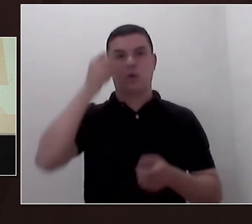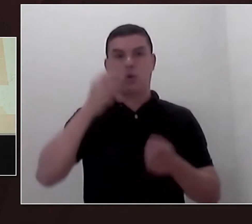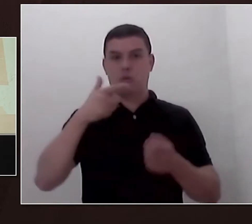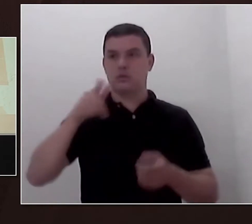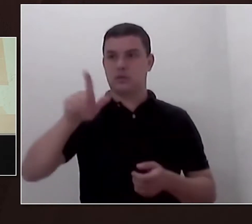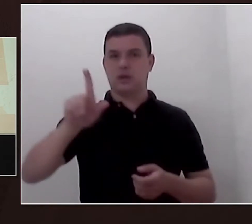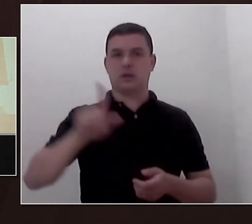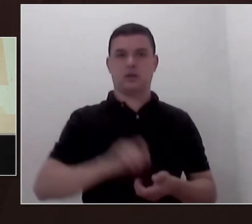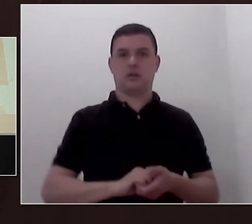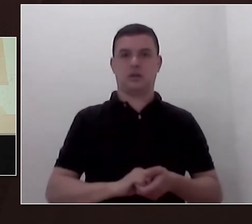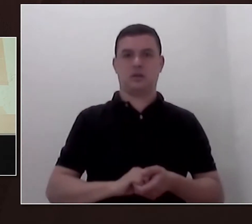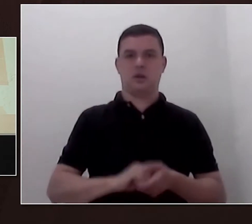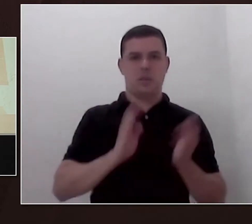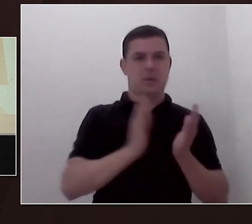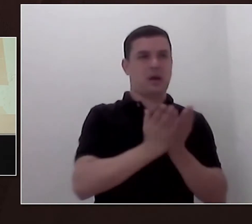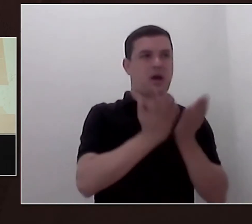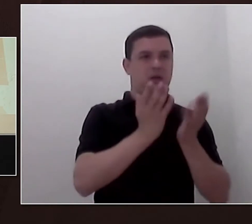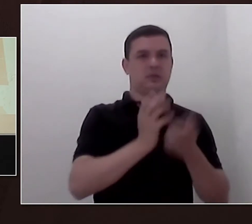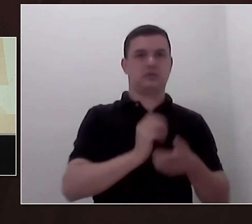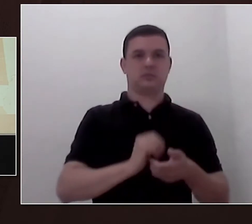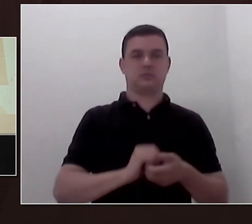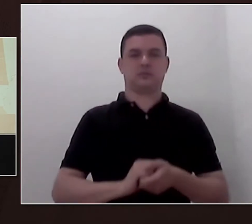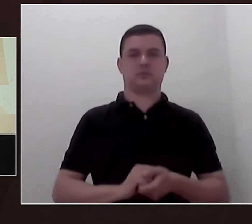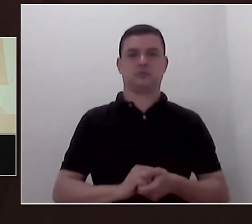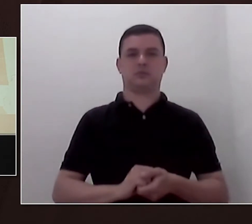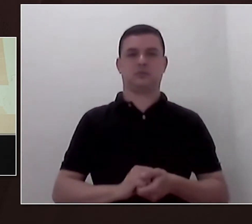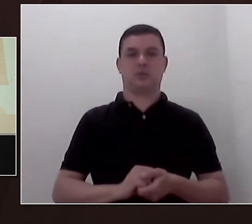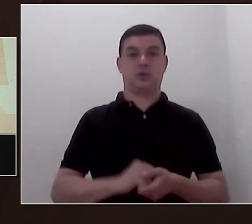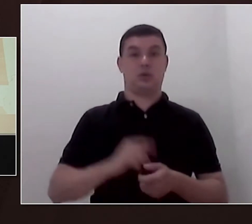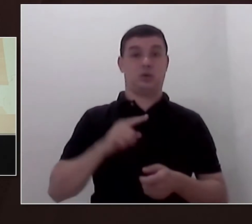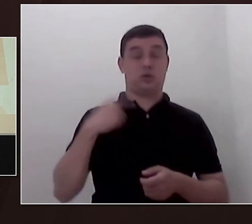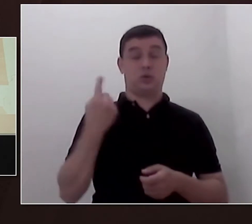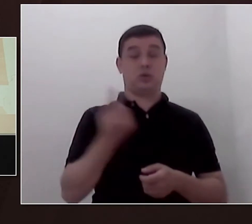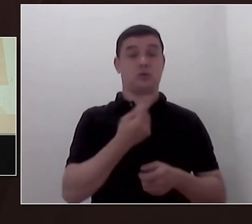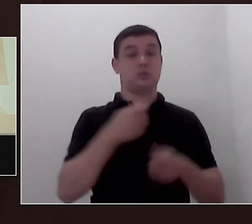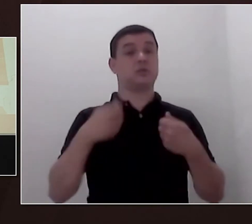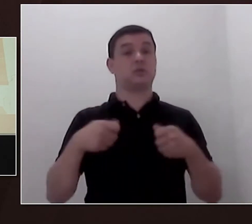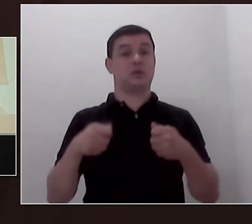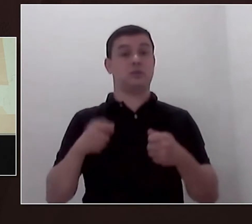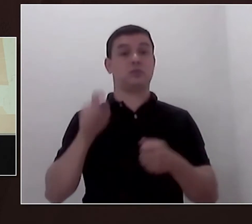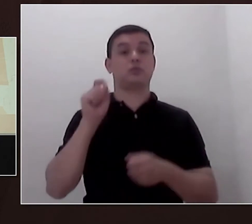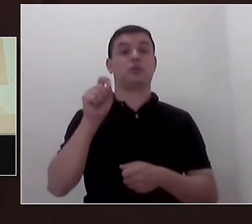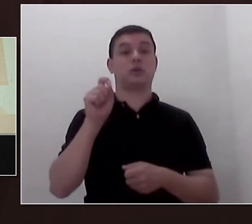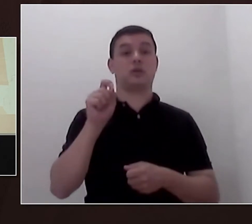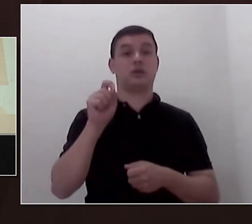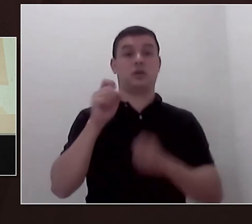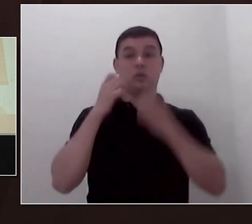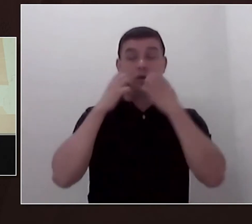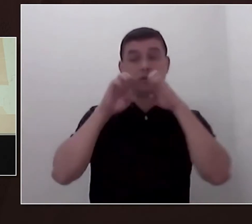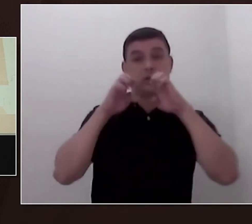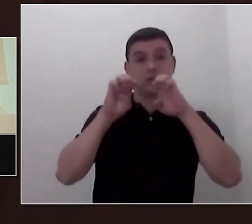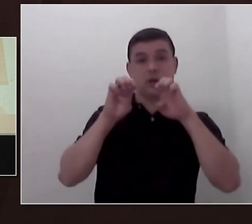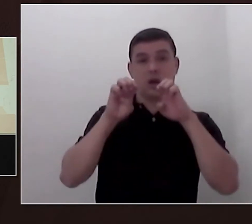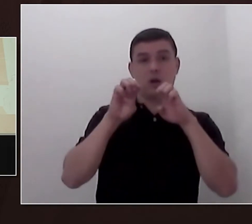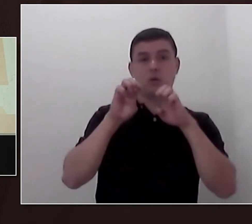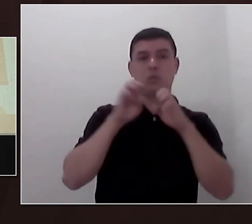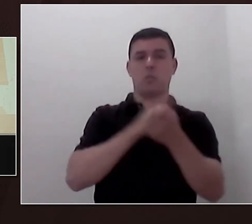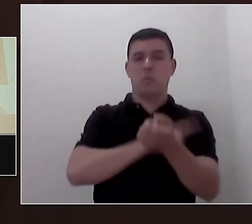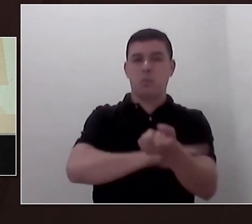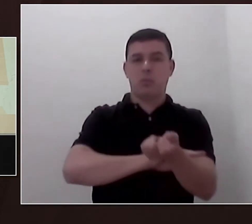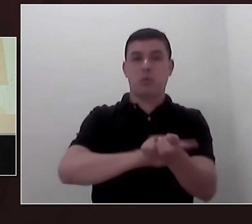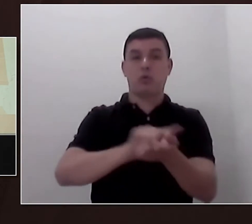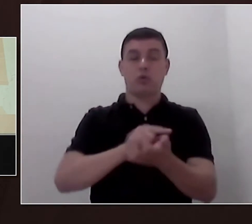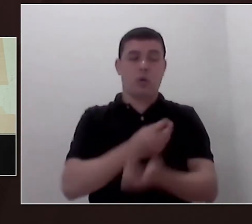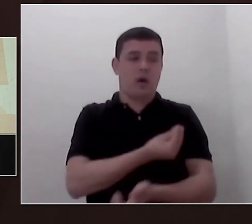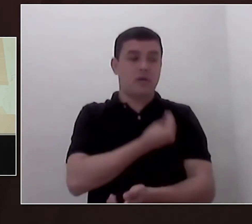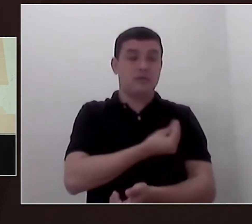Nós não corremos atrás desse tipo de coisa, não é isso? Nós vamos atrás do Evangelho, da vida do Evangelho sendo